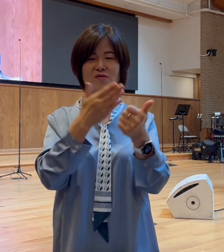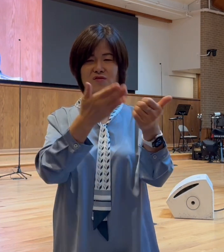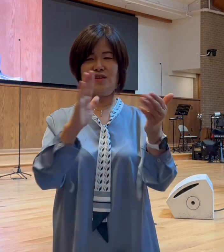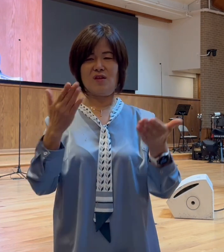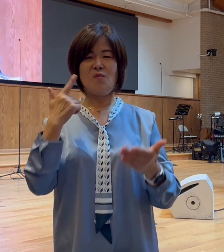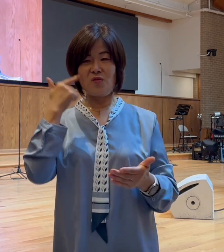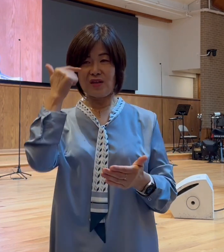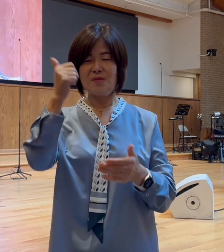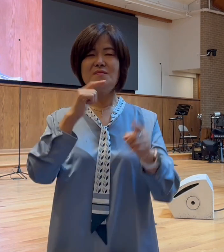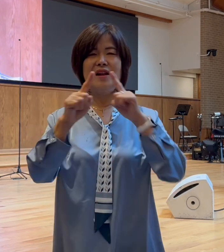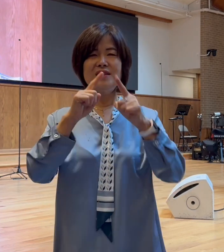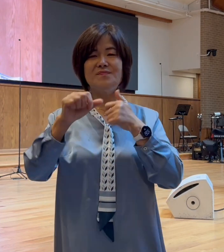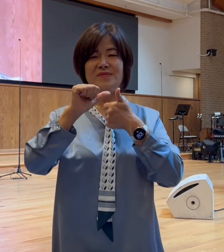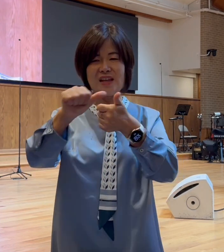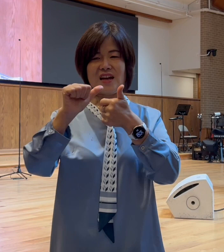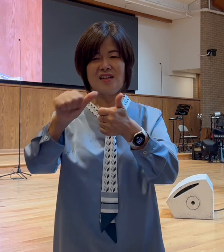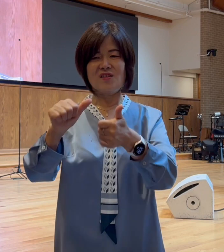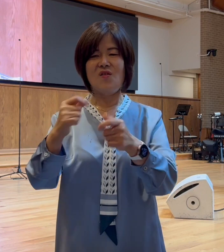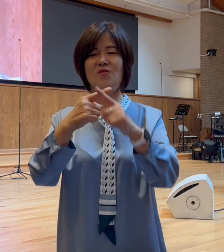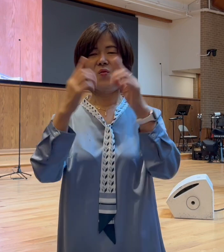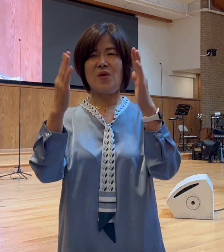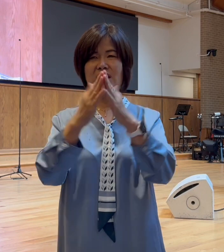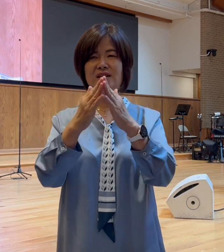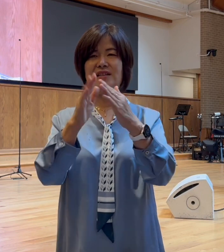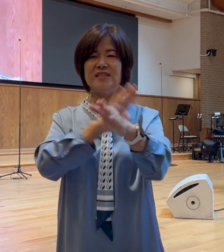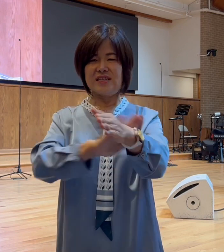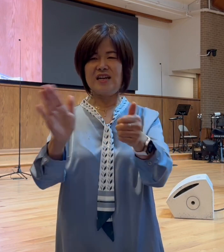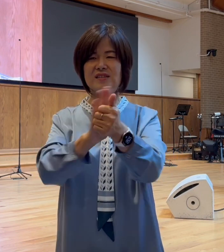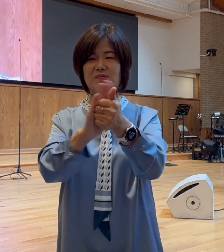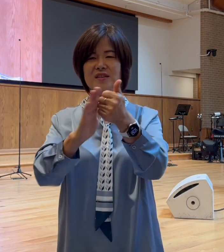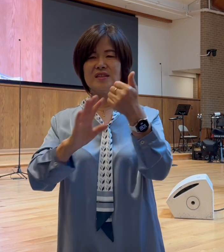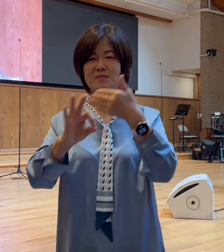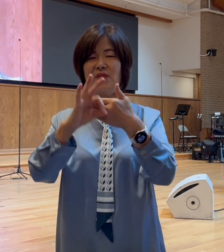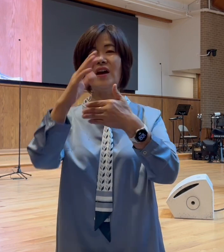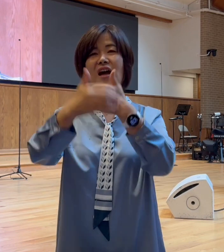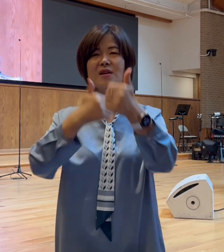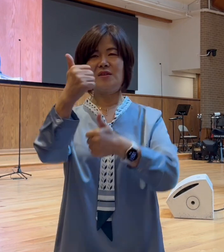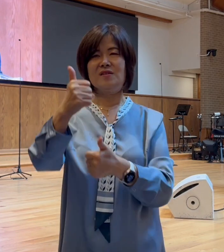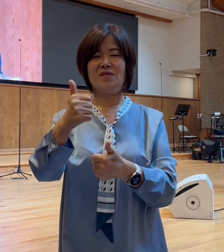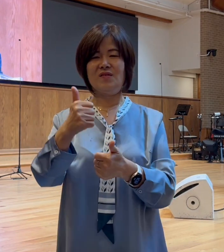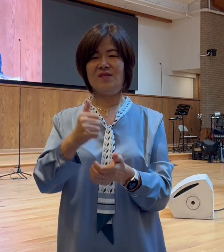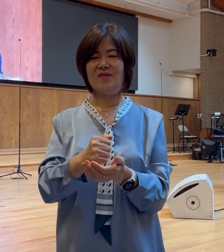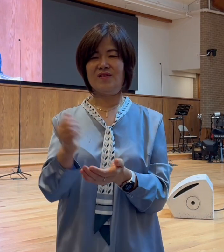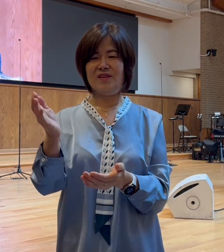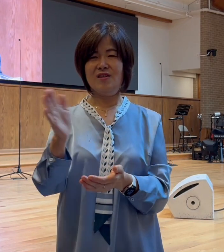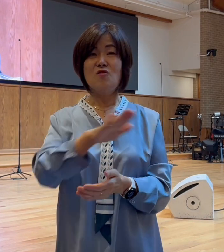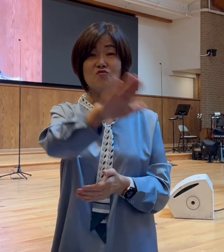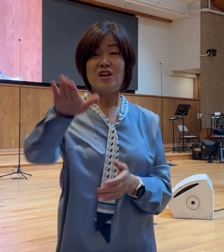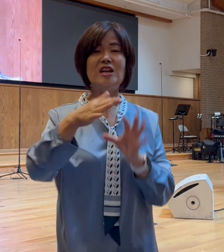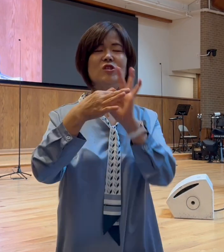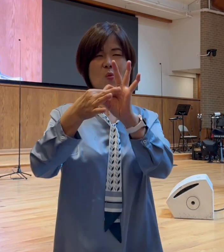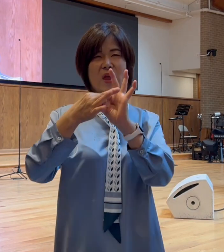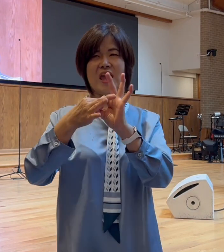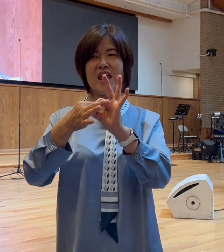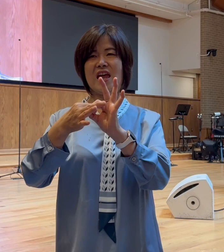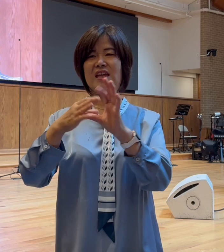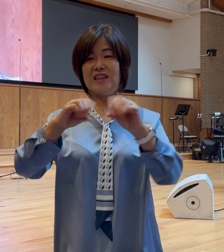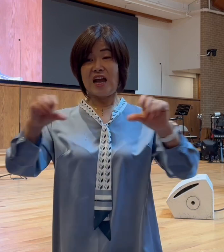말씀을 따라서 이렇게 교회를 잘 섬기시면 하나님께서 우리를 통해